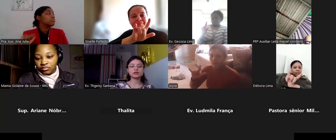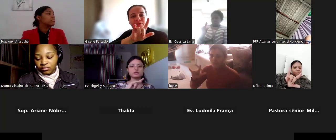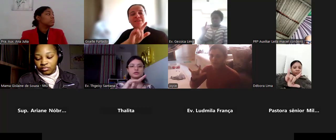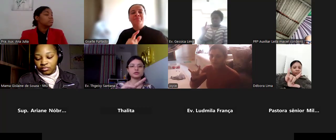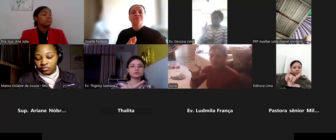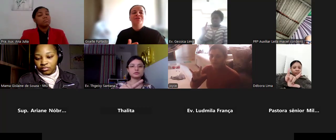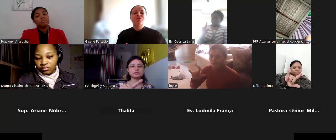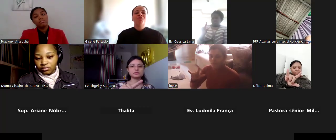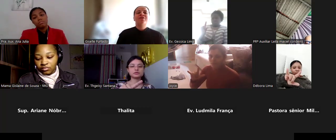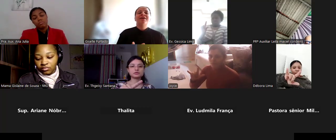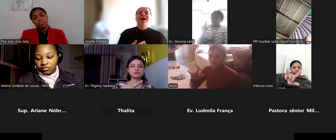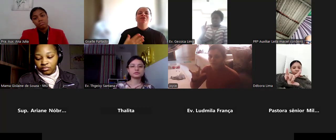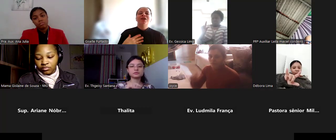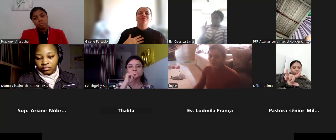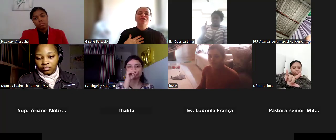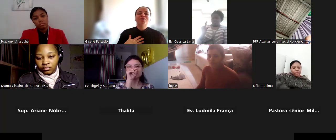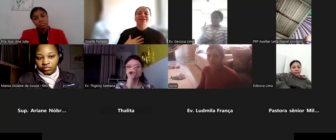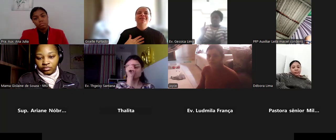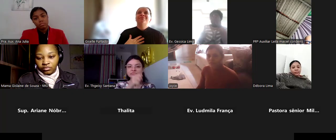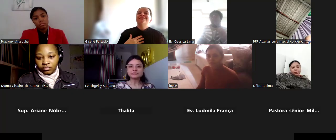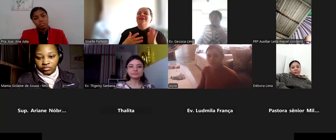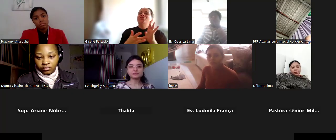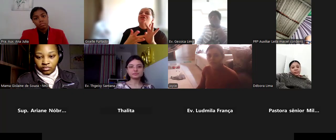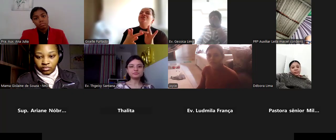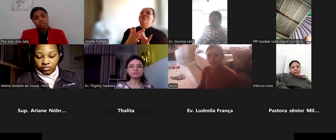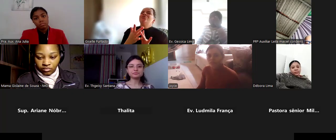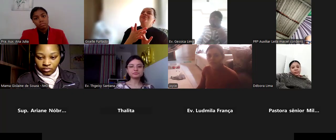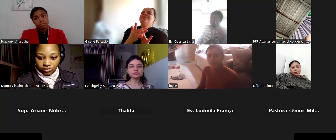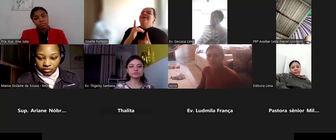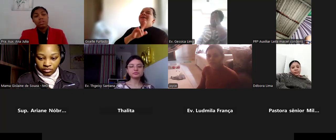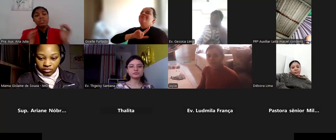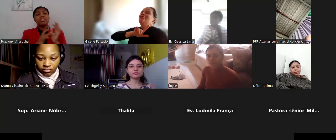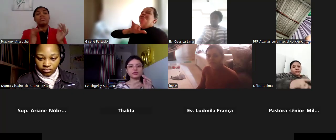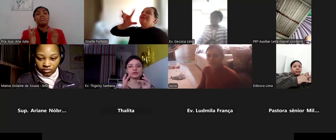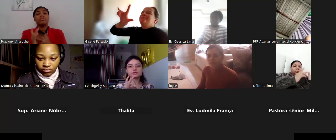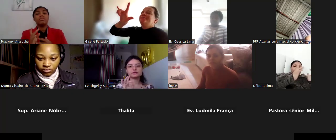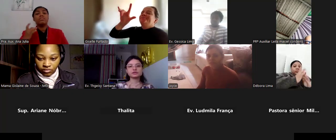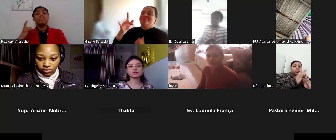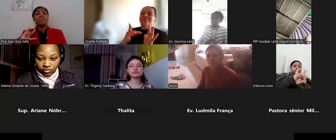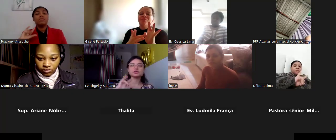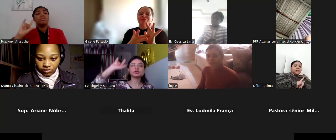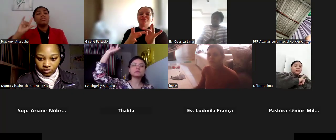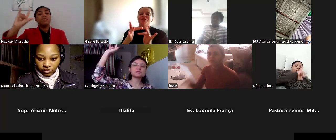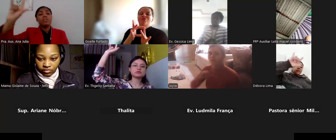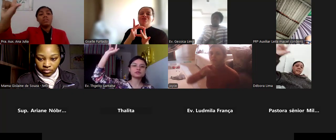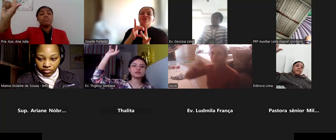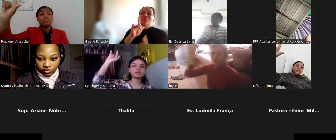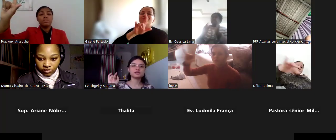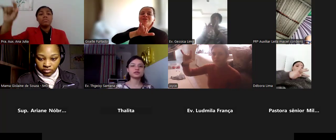Por exemplo, se eu for adorar o Senhor em libras, Jesus, eu te amo. Eu vou fazer o sinal de Jesus e